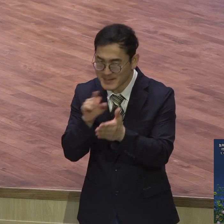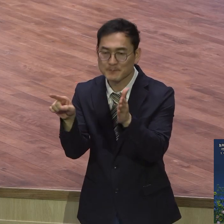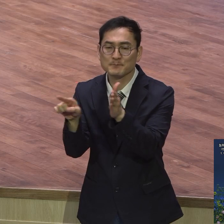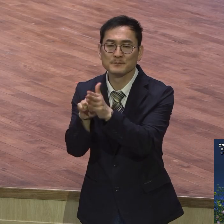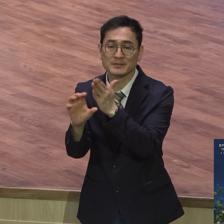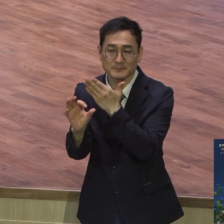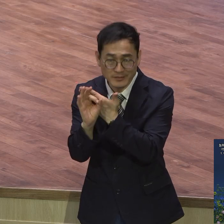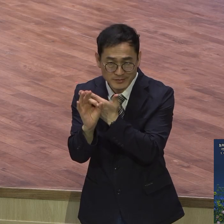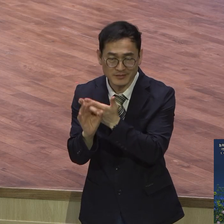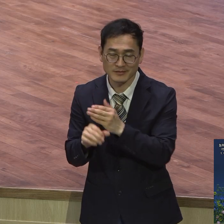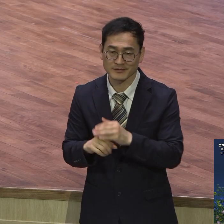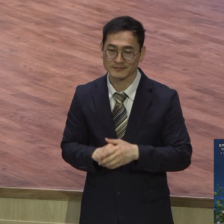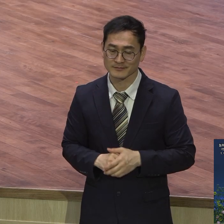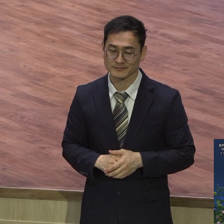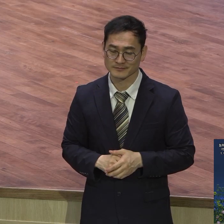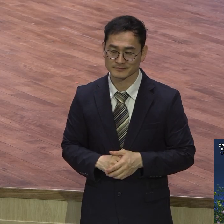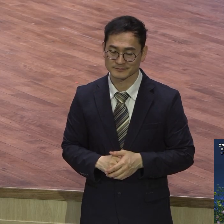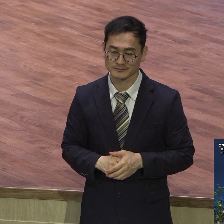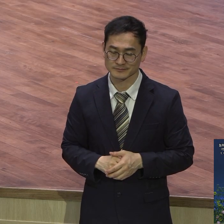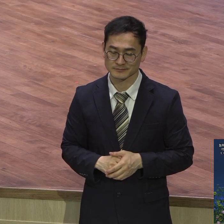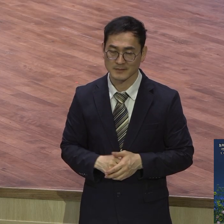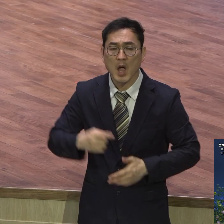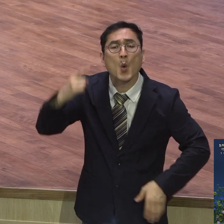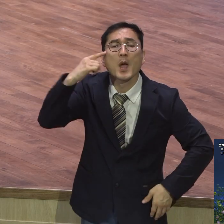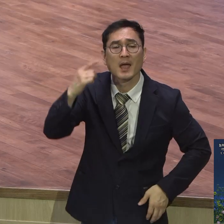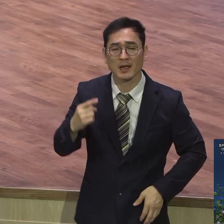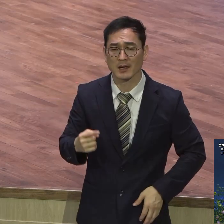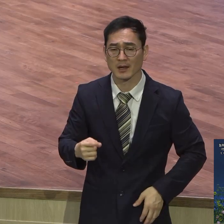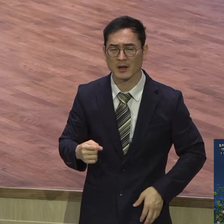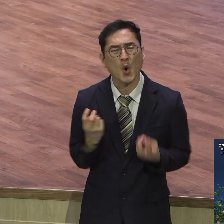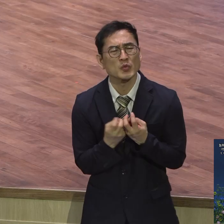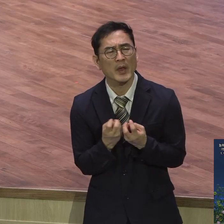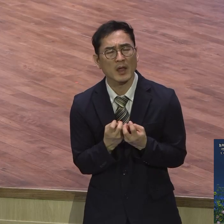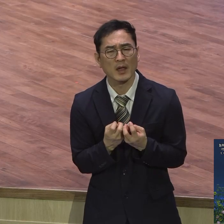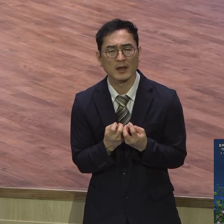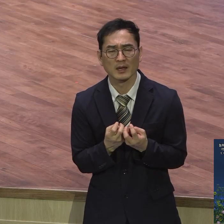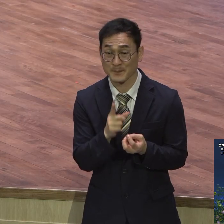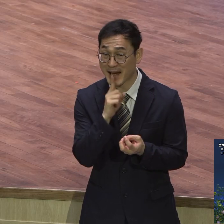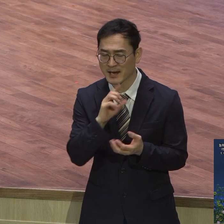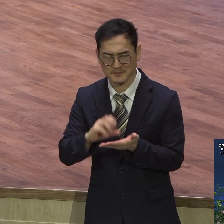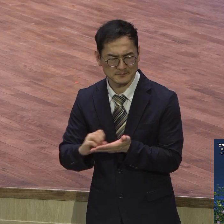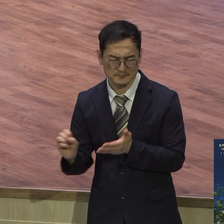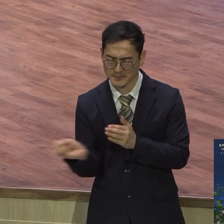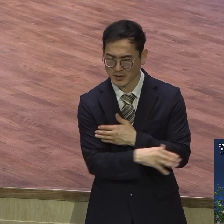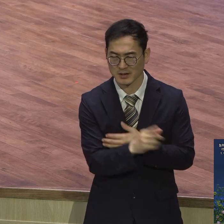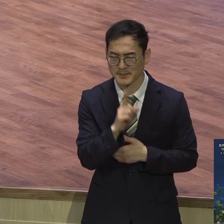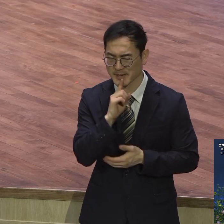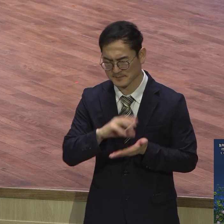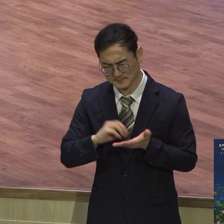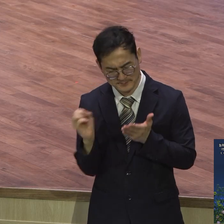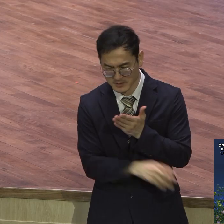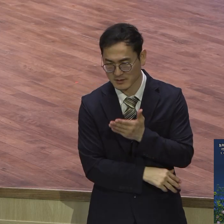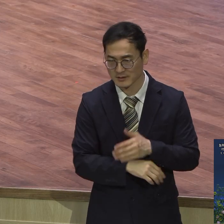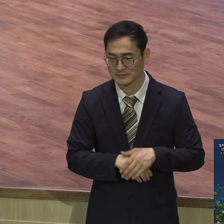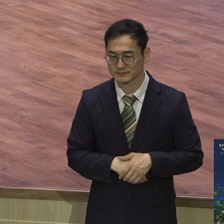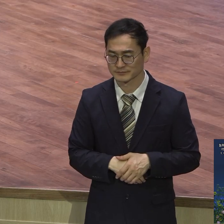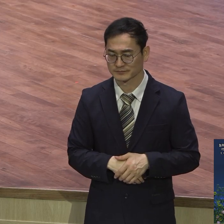어떻게 라는 말 질문을 십자에 못 박아라 왜